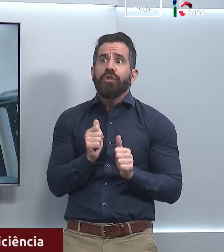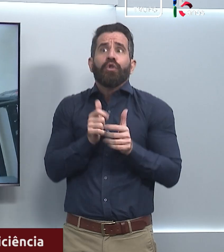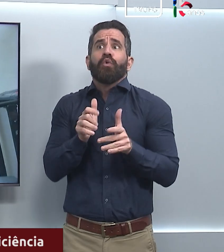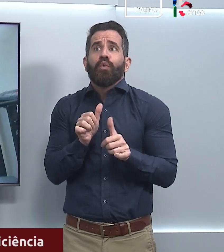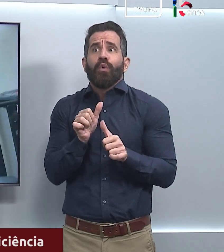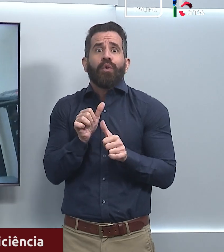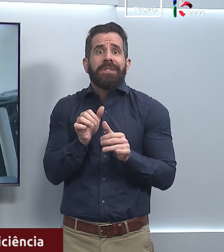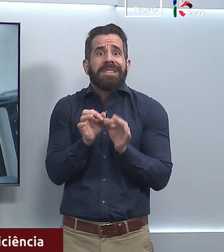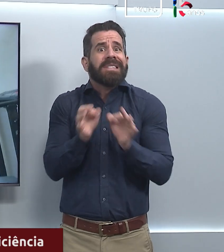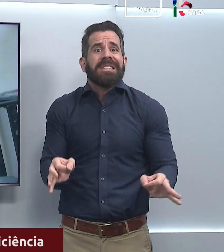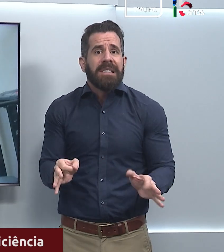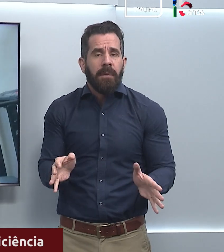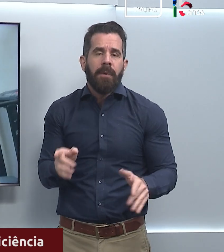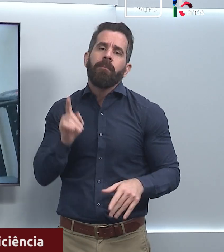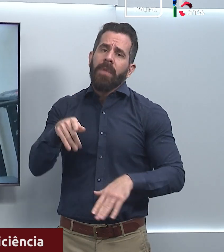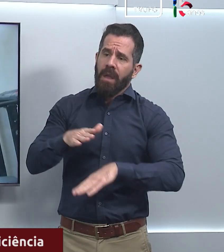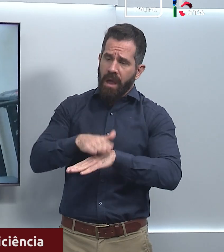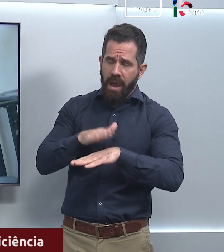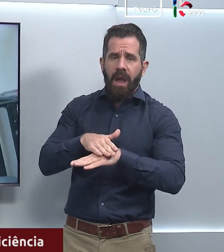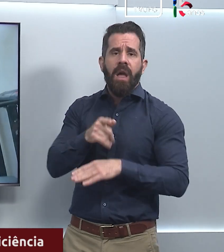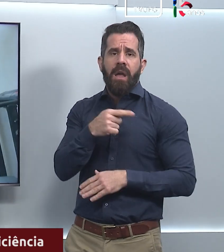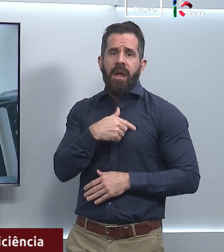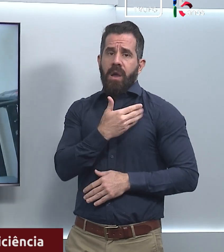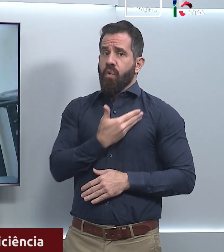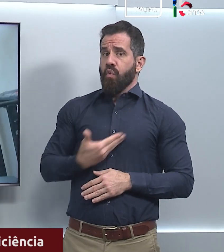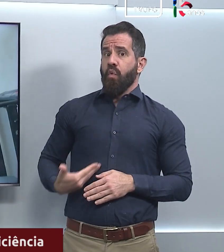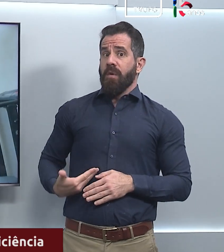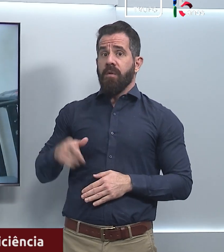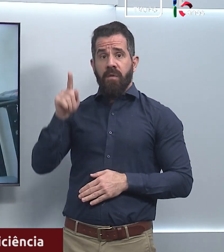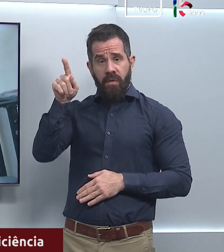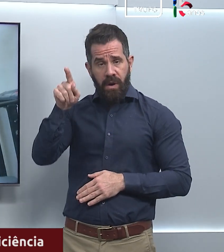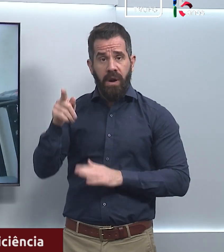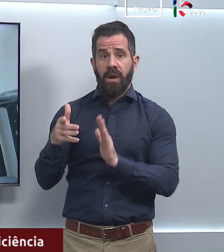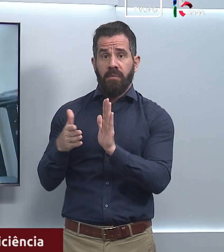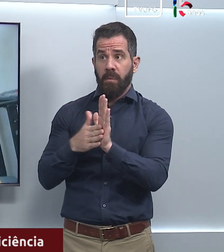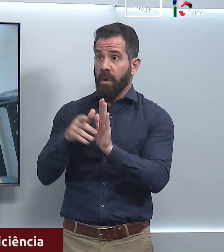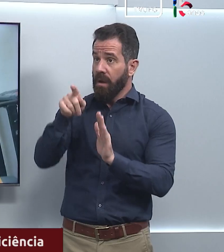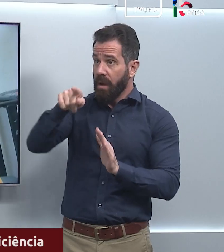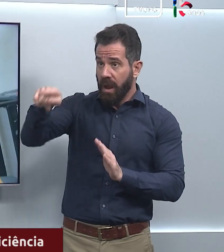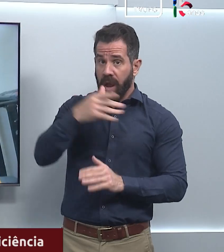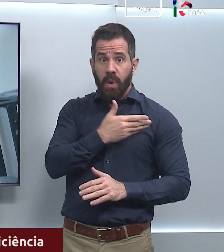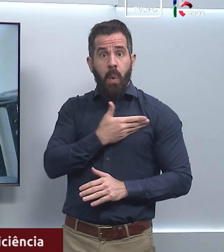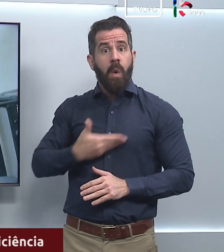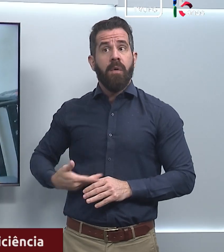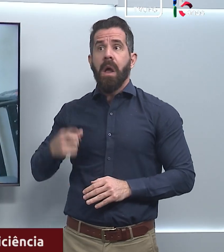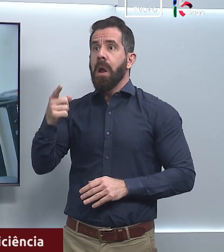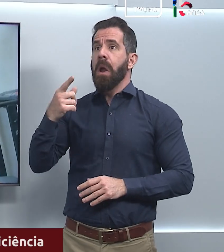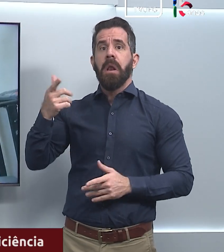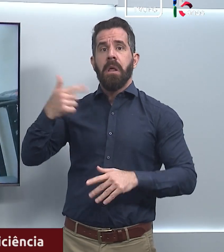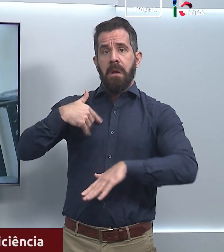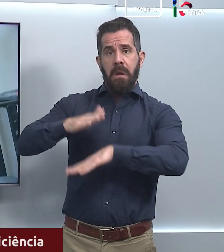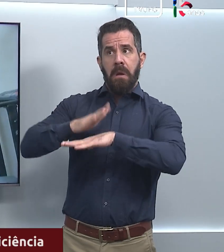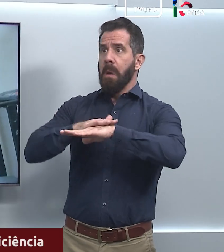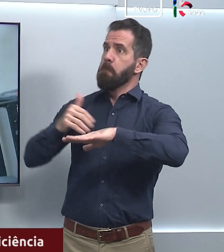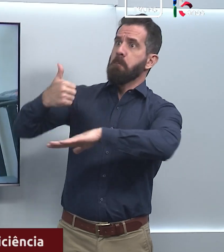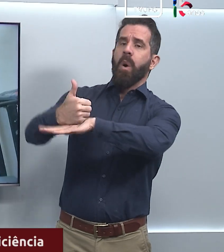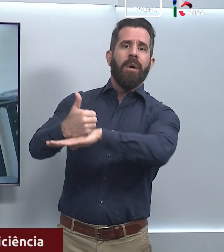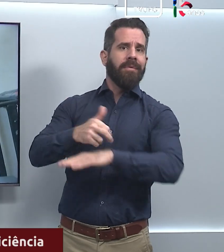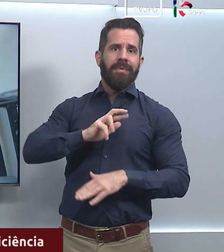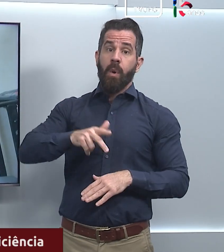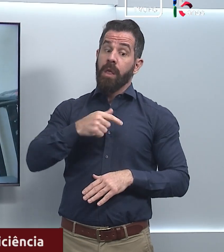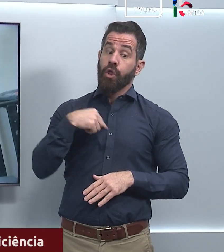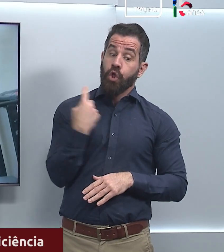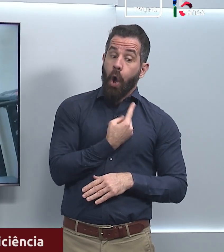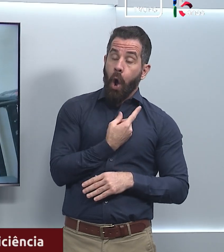que o gestor, que não entrou pela janela, foi eleito por nós, ele manda esse recado assim,